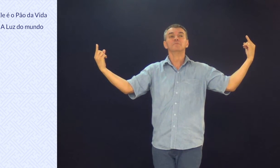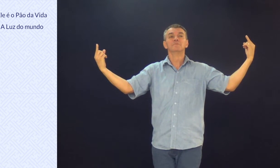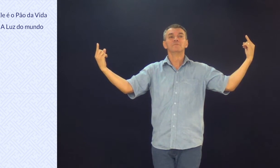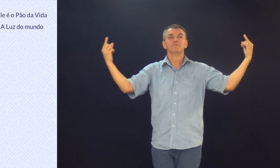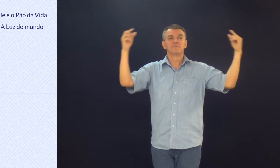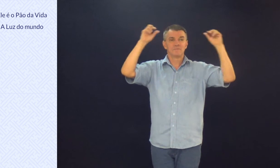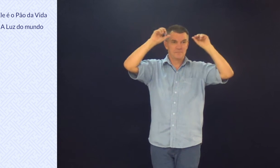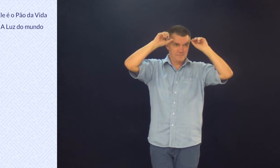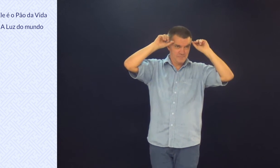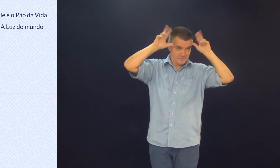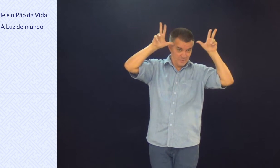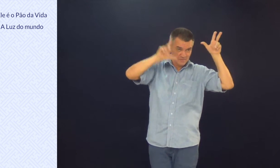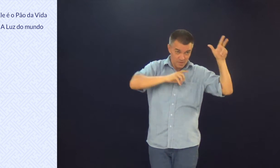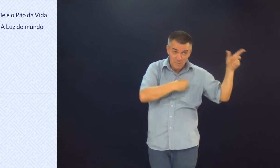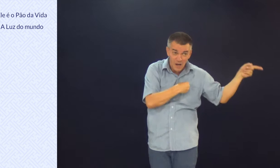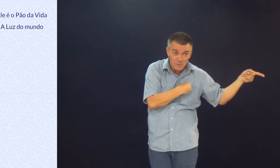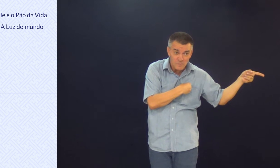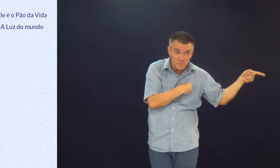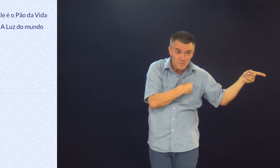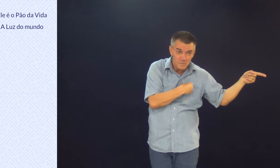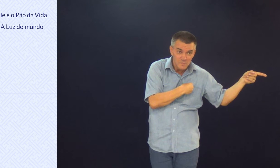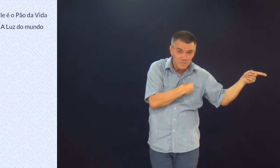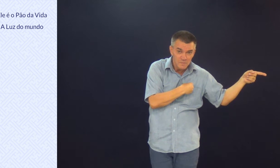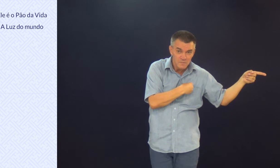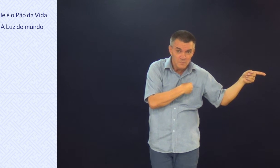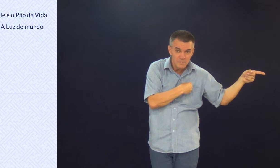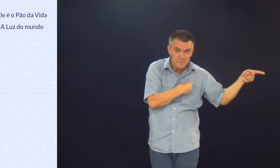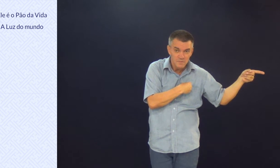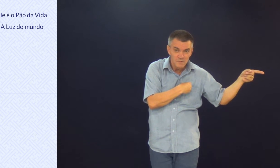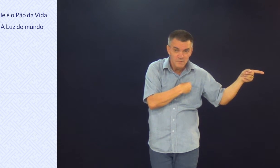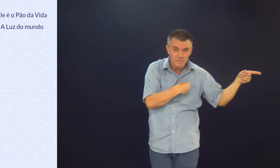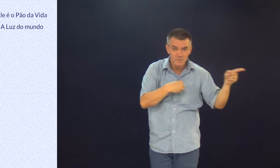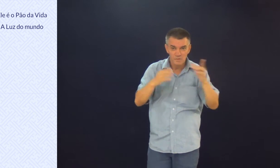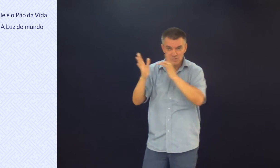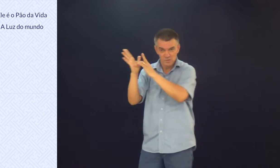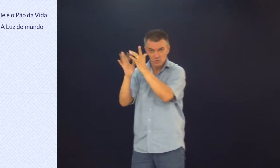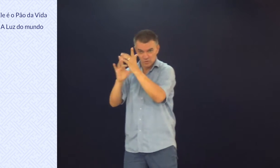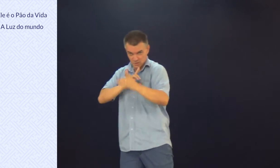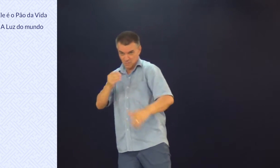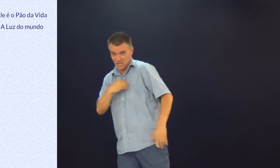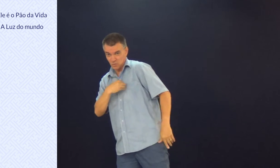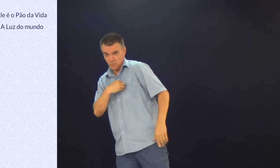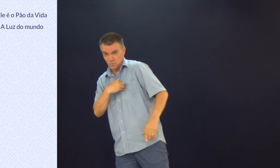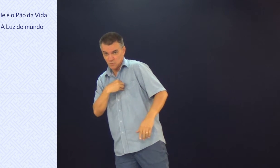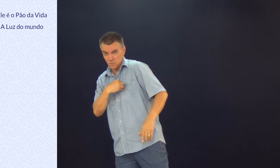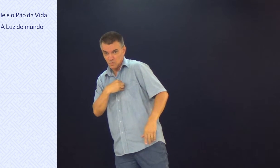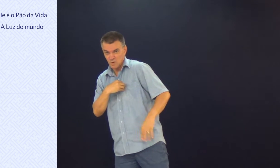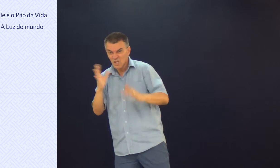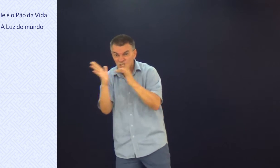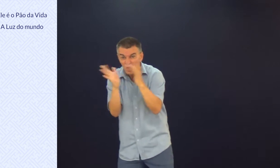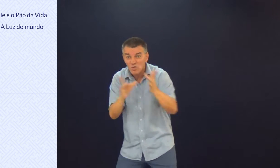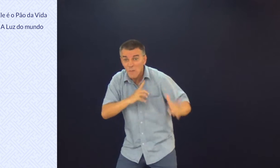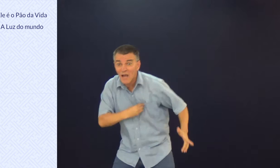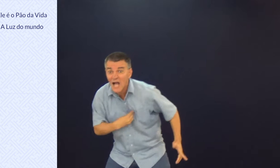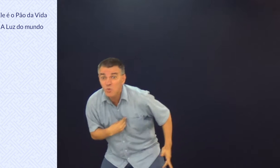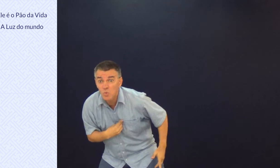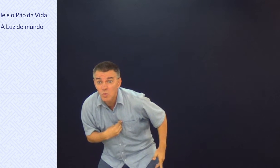pecador que é pecador moisés jesus moisés tinha pecado jesus tinha pecado existe